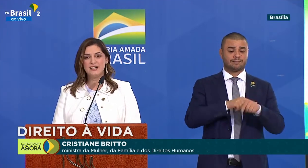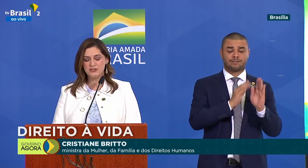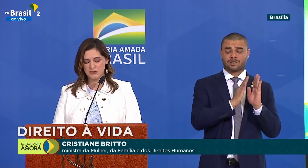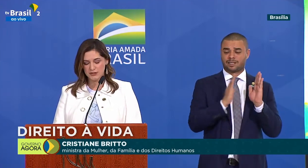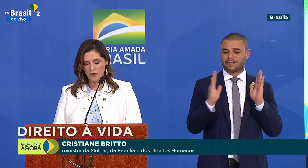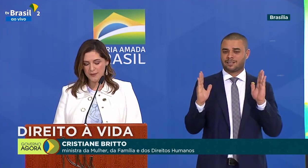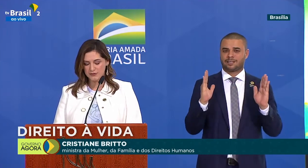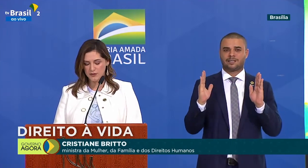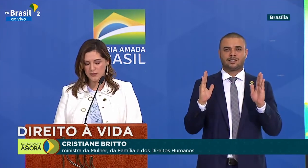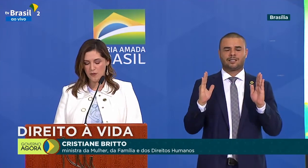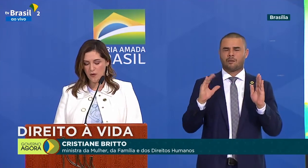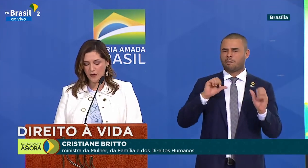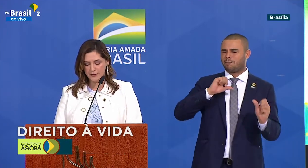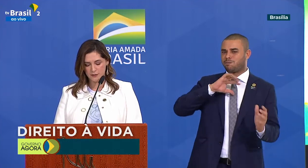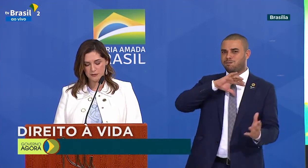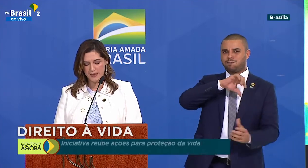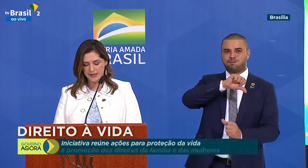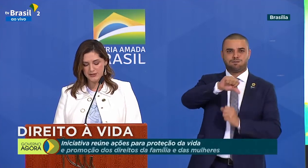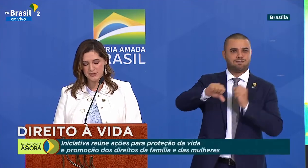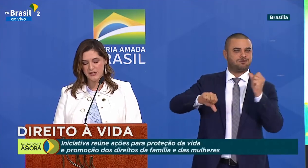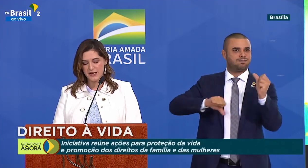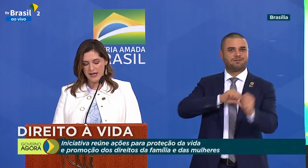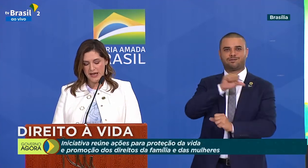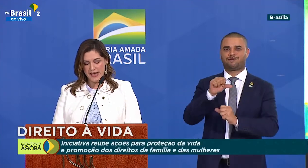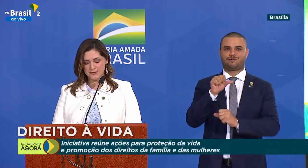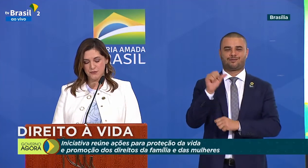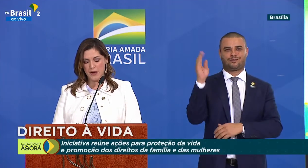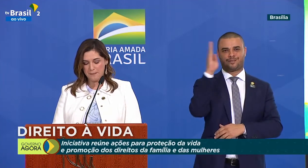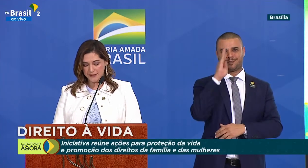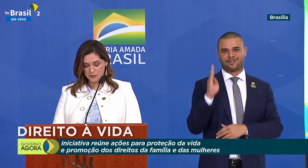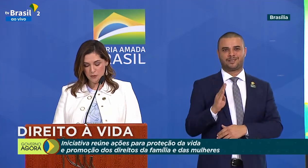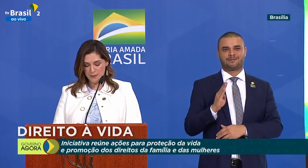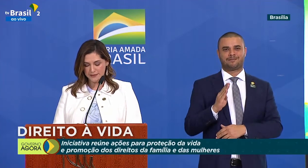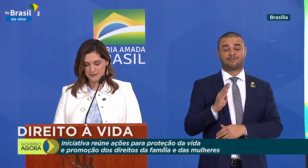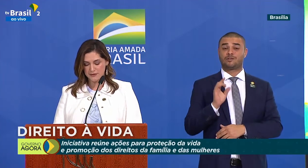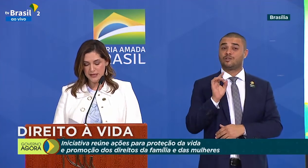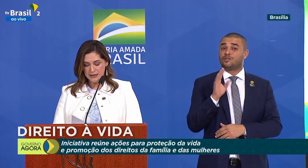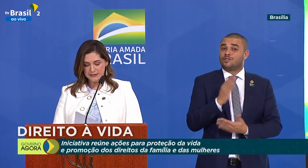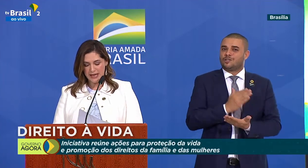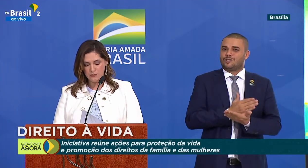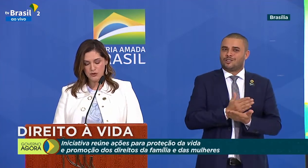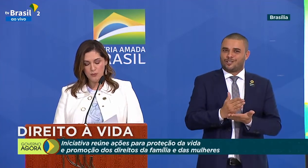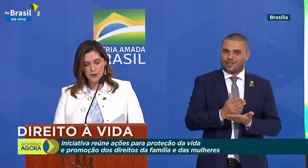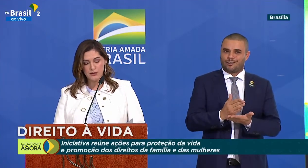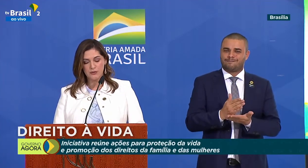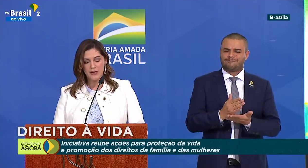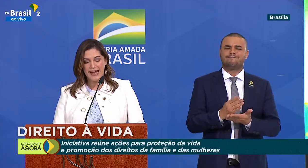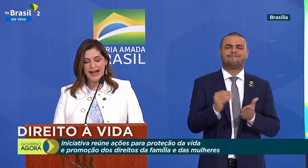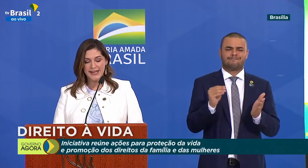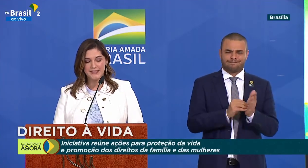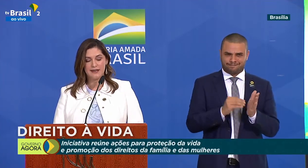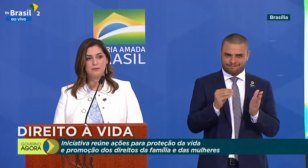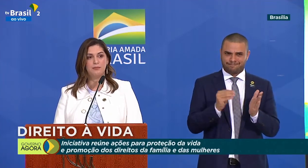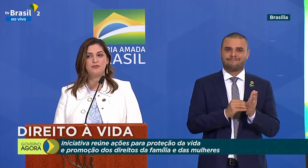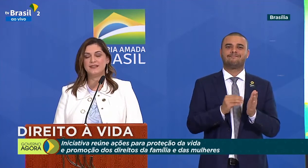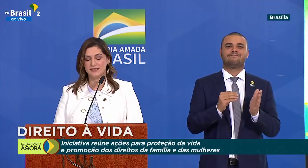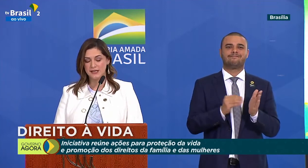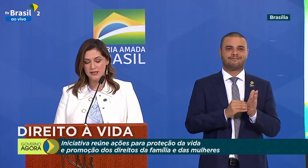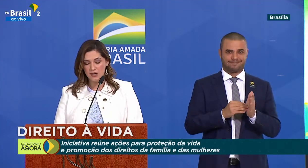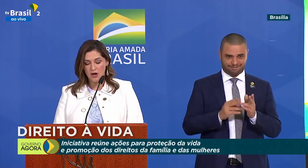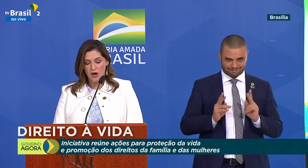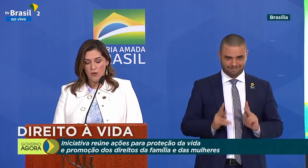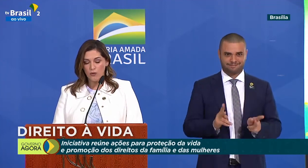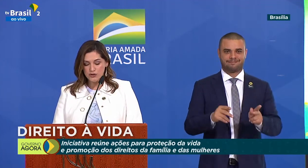período de grandes transformações que ocorrem em nosso país esse foi apenas o começo temos muito ainda